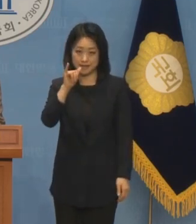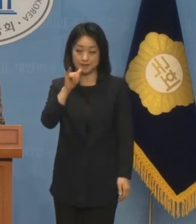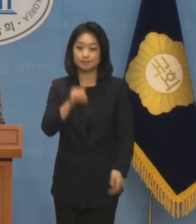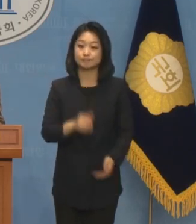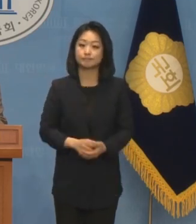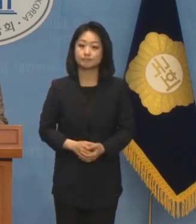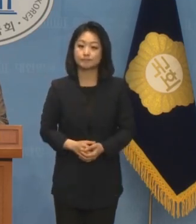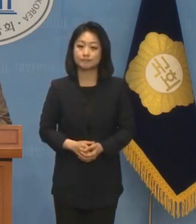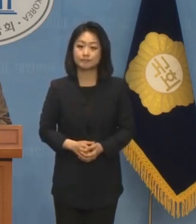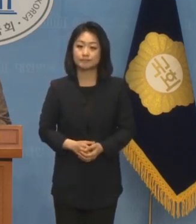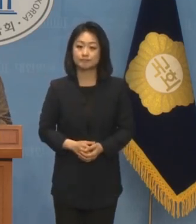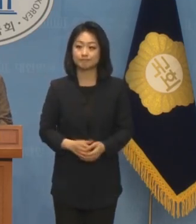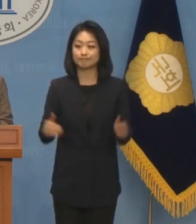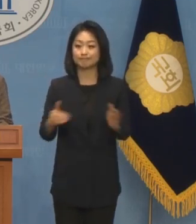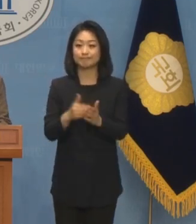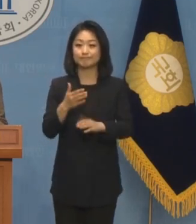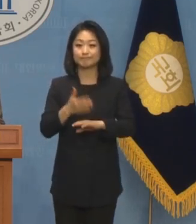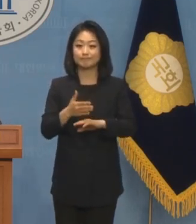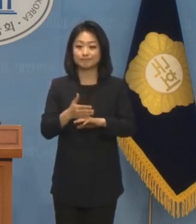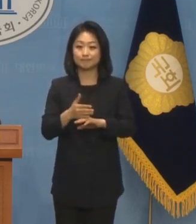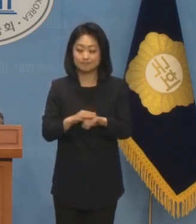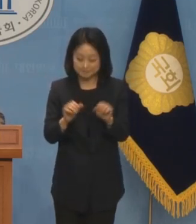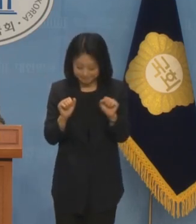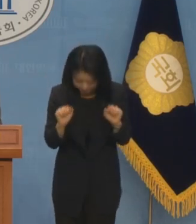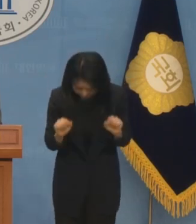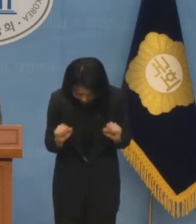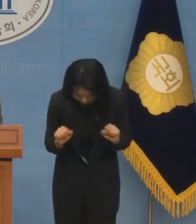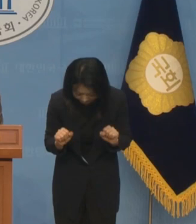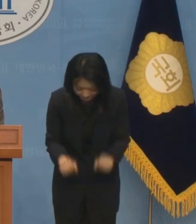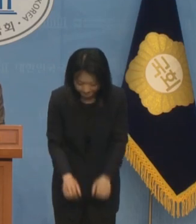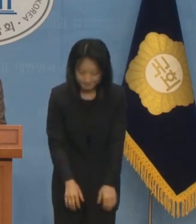있습니다 이상입니다 감사합니다